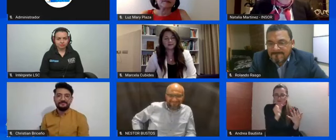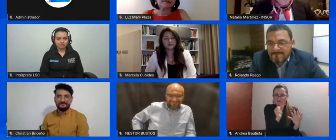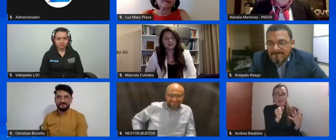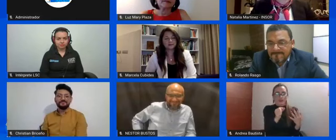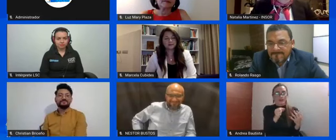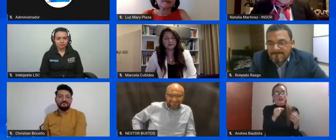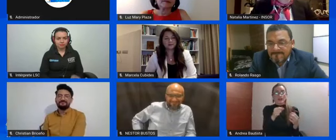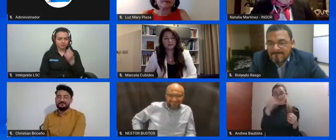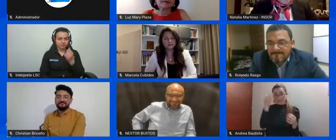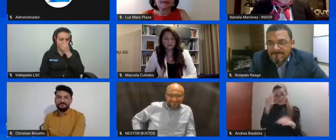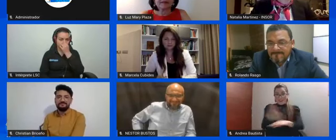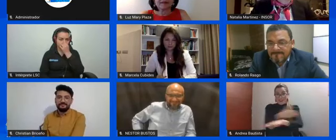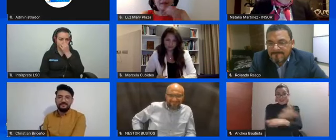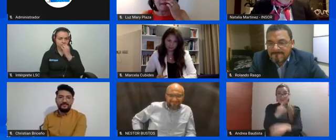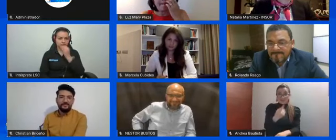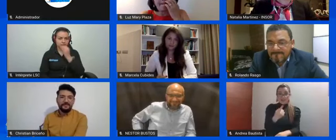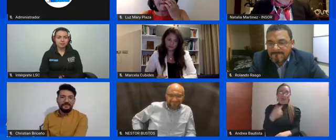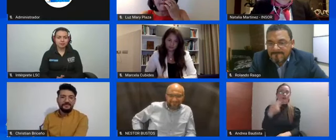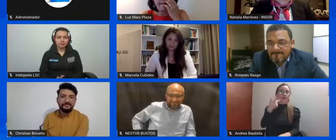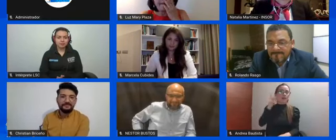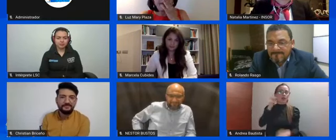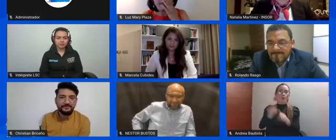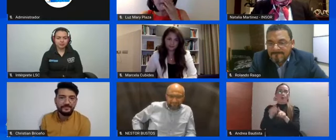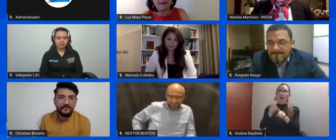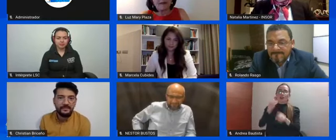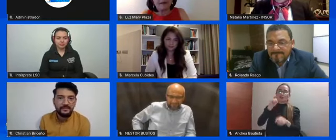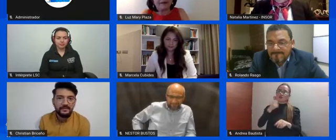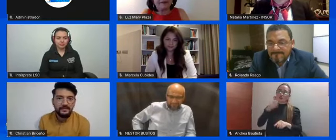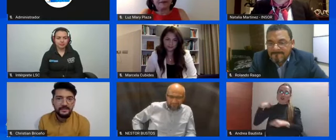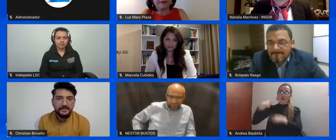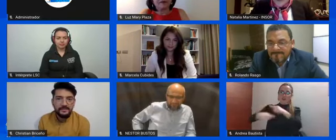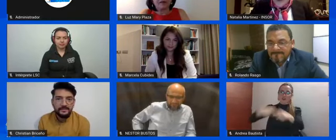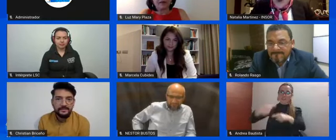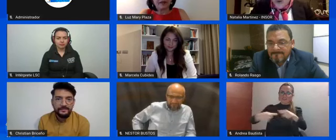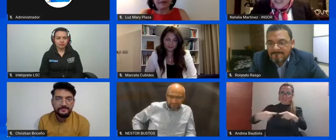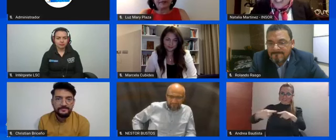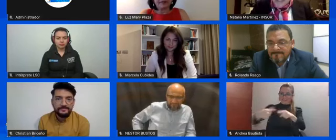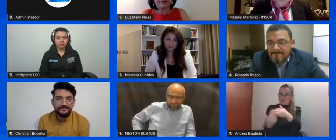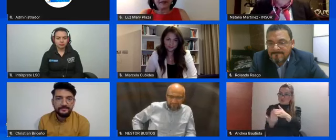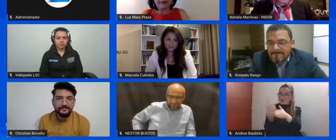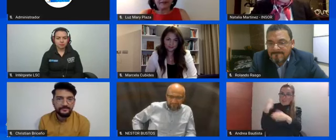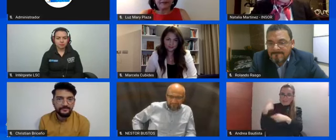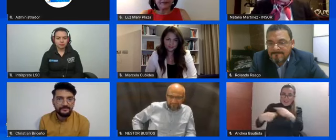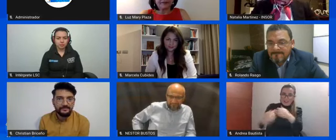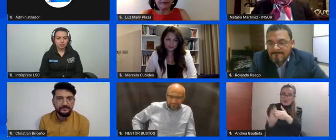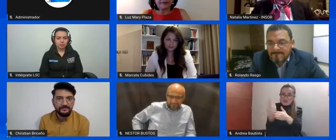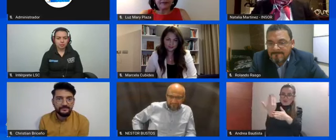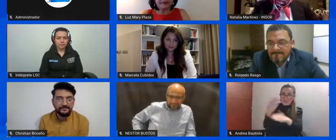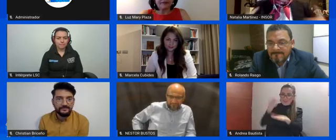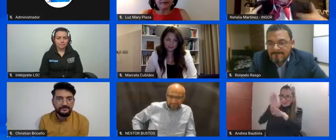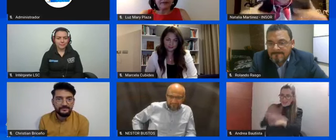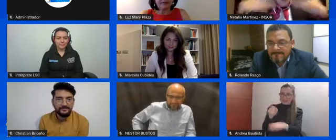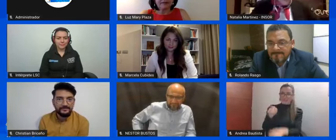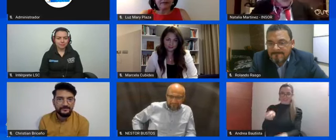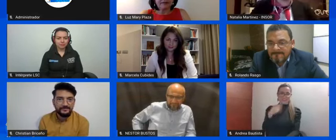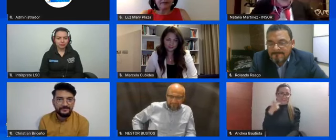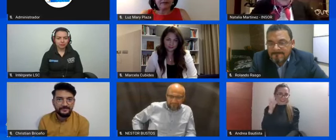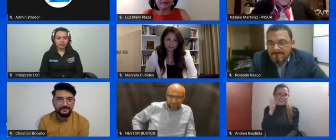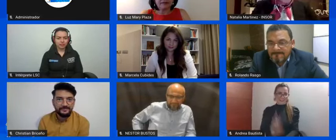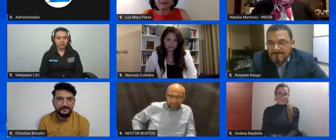la nueva generación de personas sordas. La cuota joven de este conversatorio, pero también la cuota joven